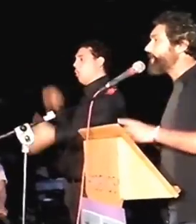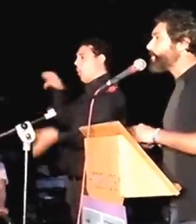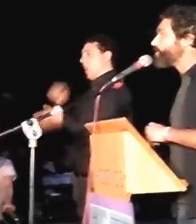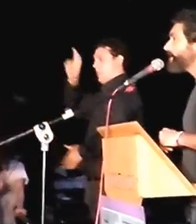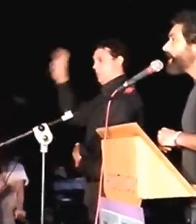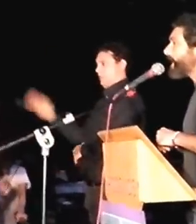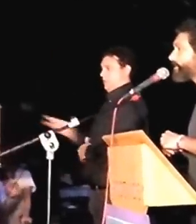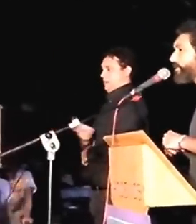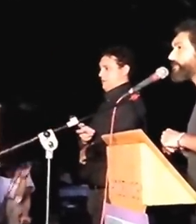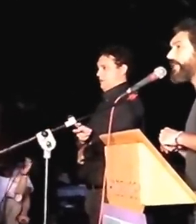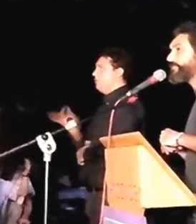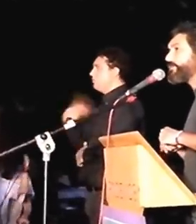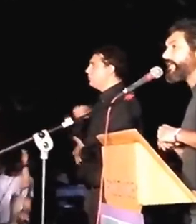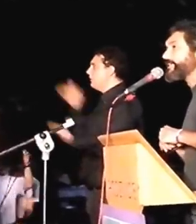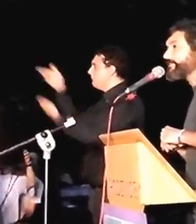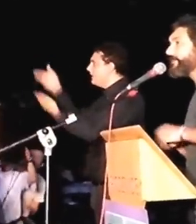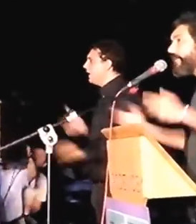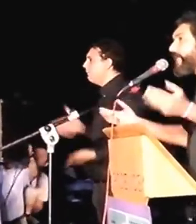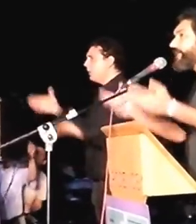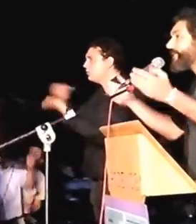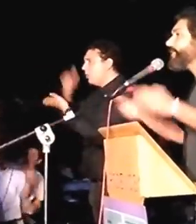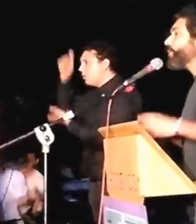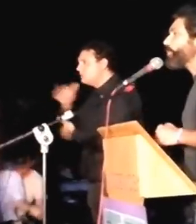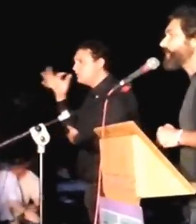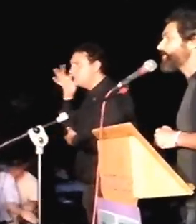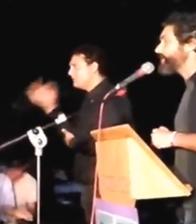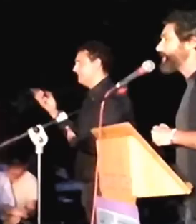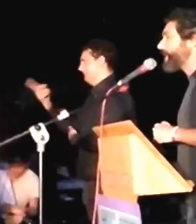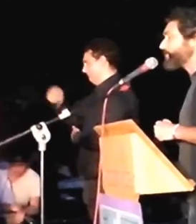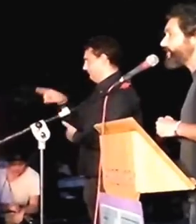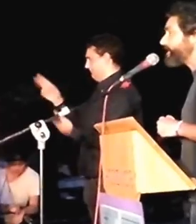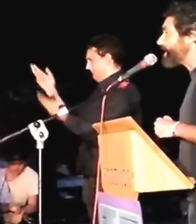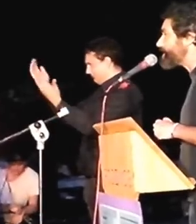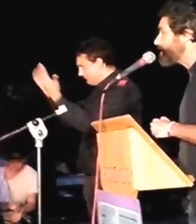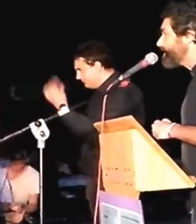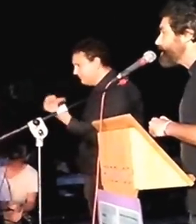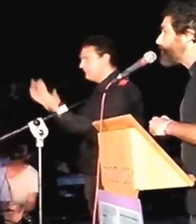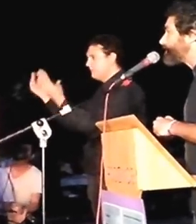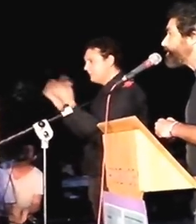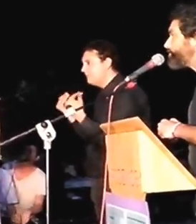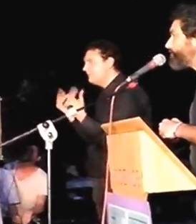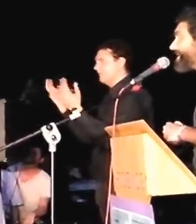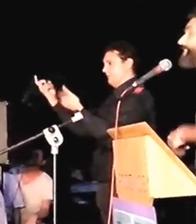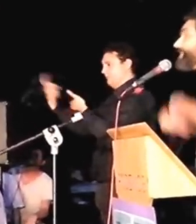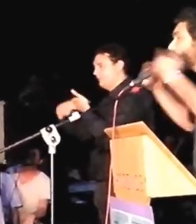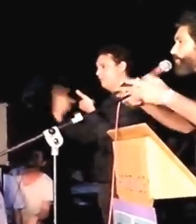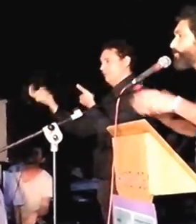Los invitamos a todos y a todas a que os acerquéis y